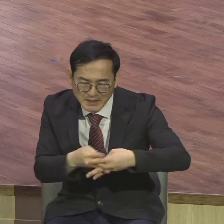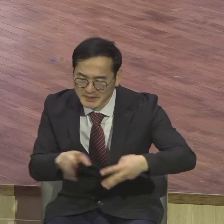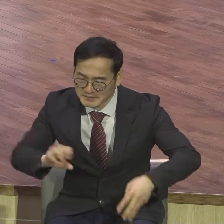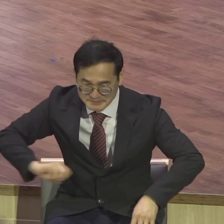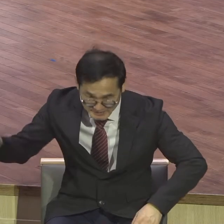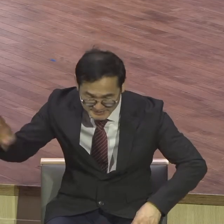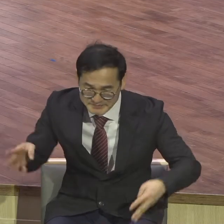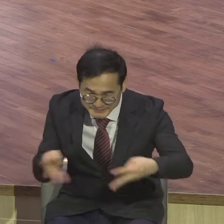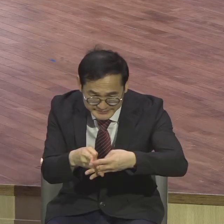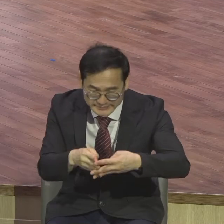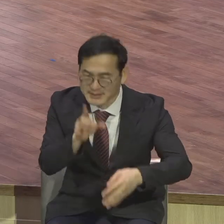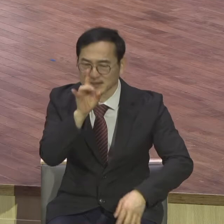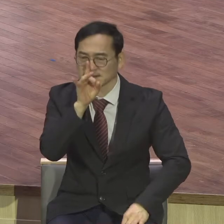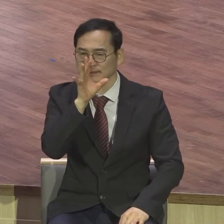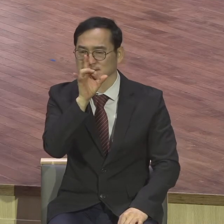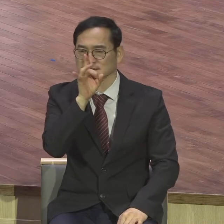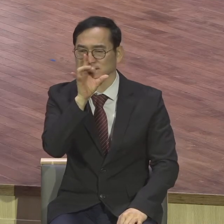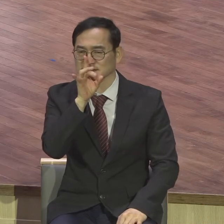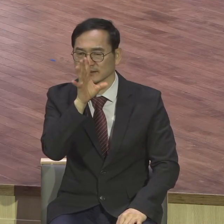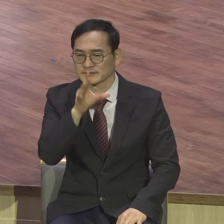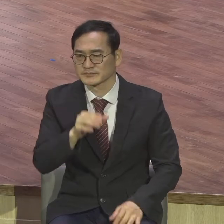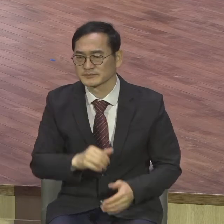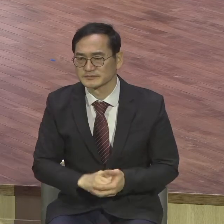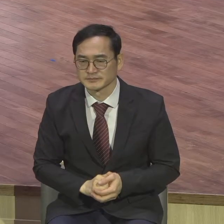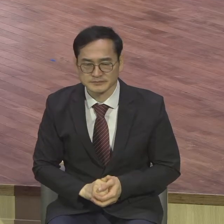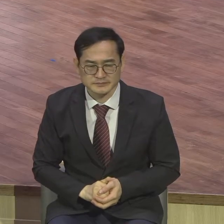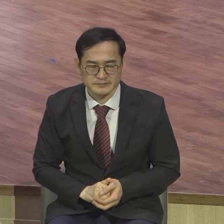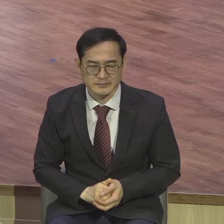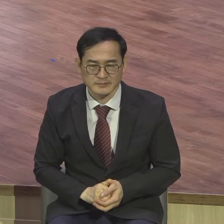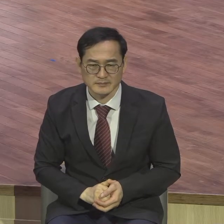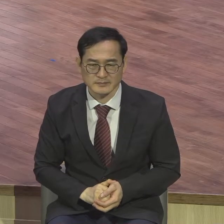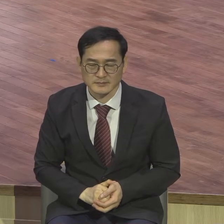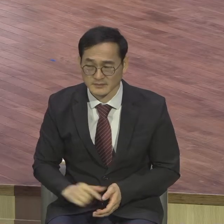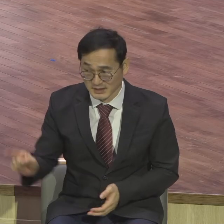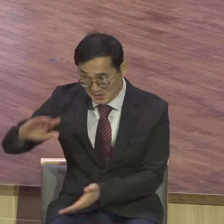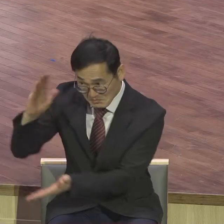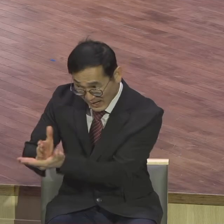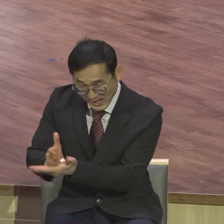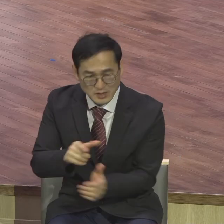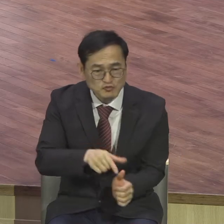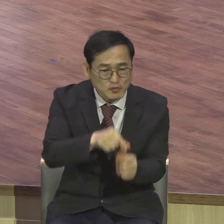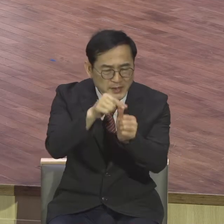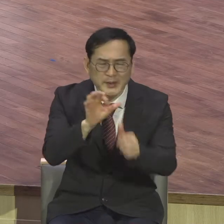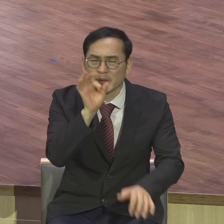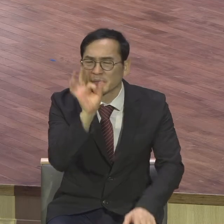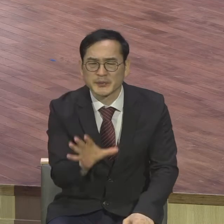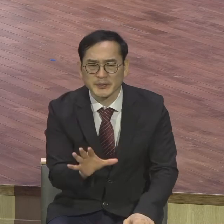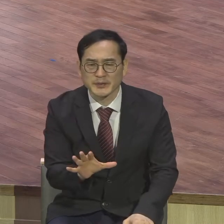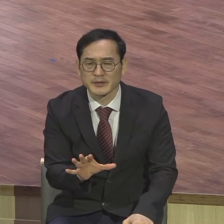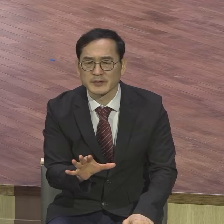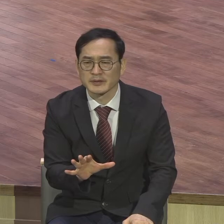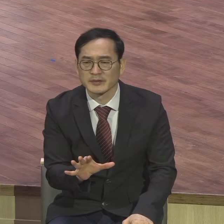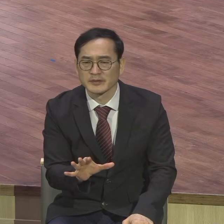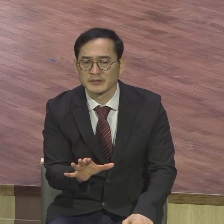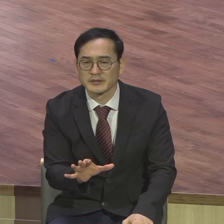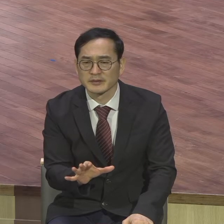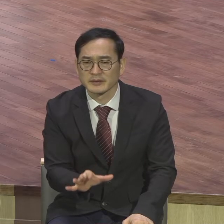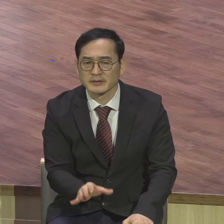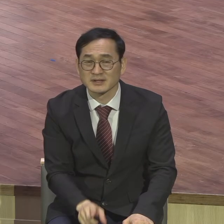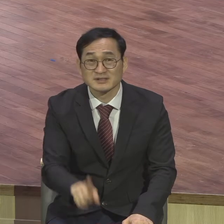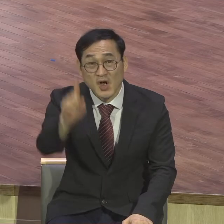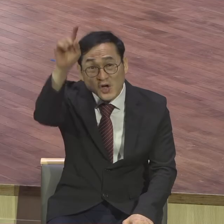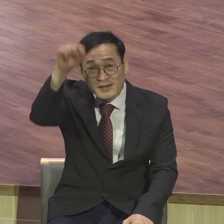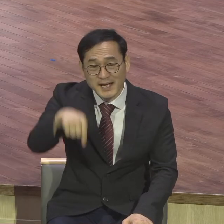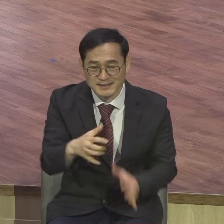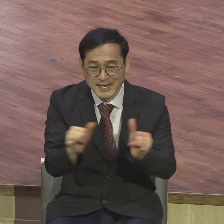사도행전 4장 12절에 보면 이 사실 밝힙니다. 다른 이로서는 구원받을 수 없나니 천하 사람 중에 구원받을